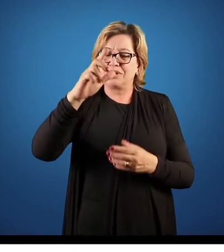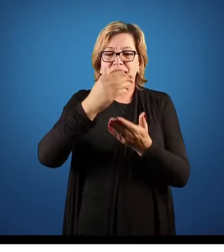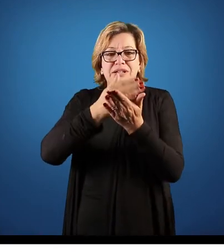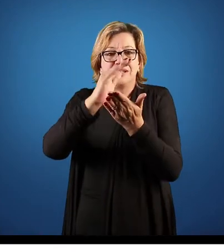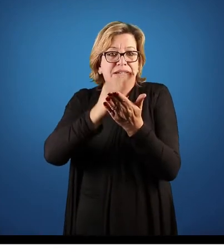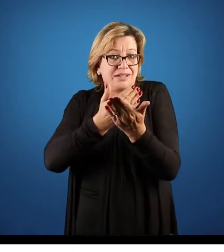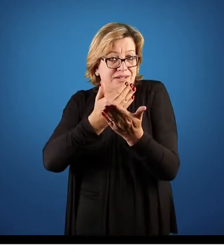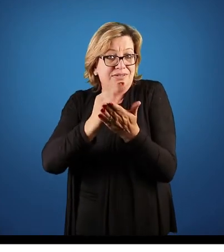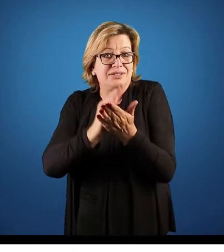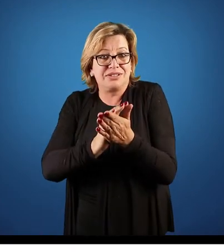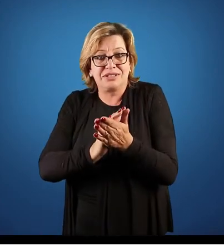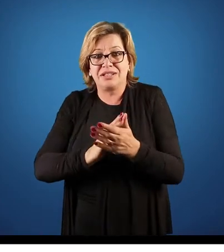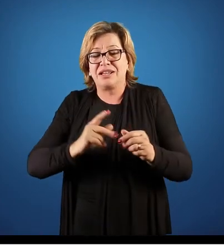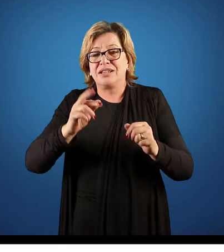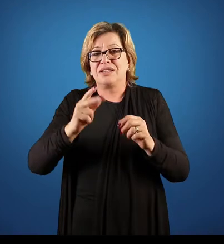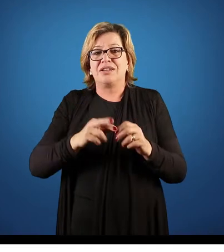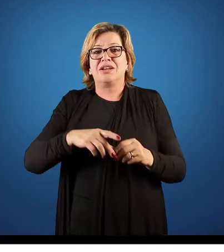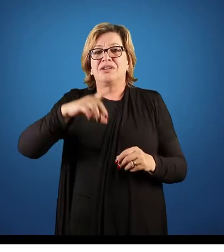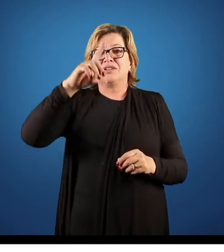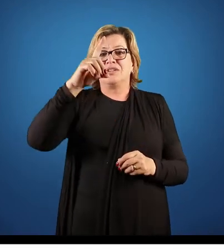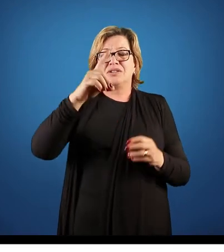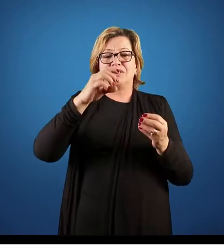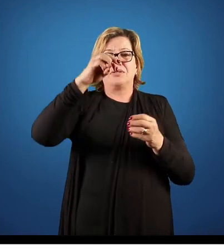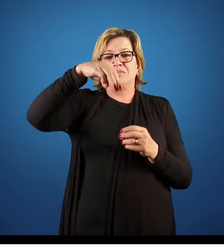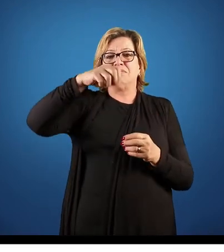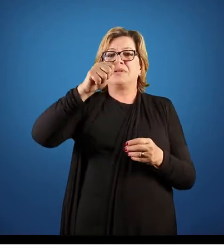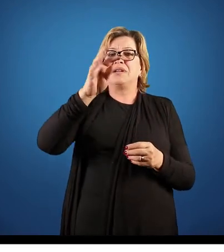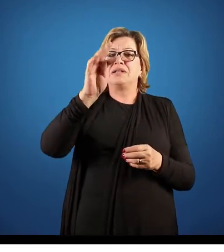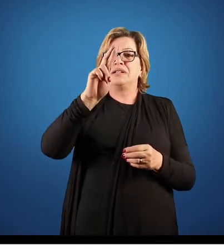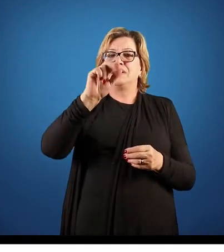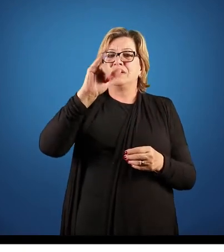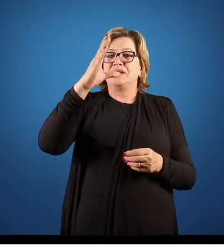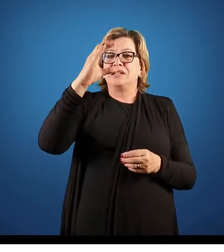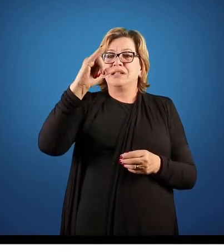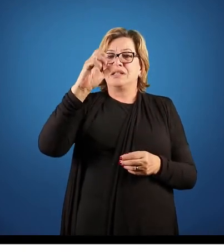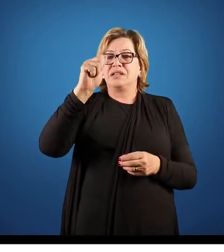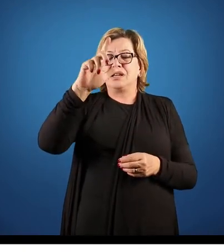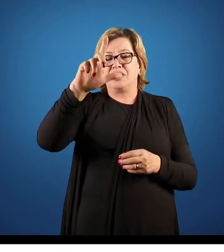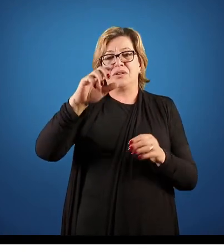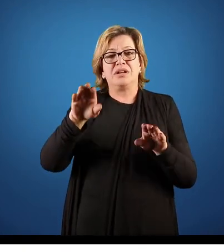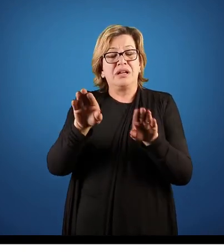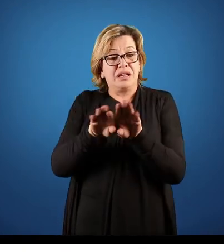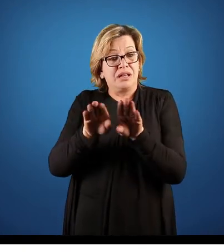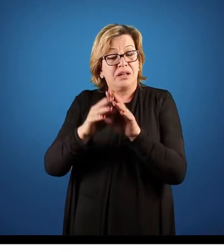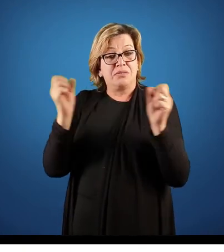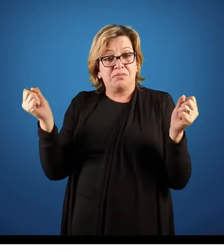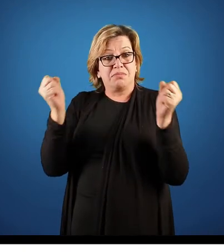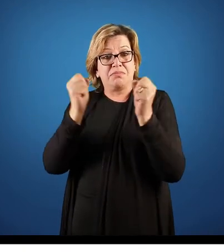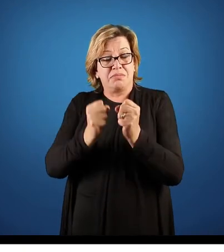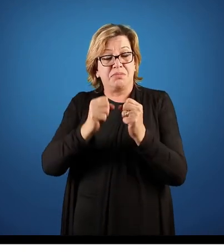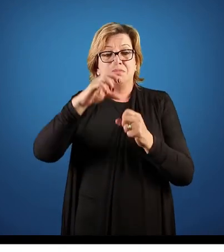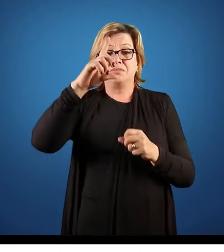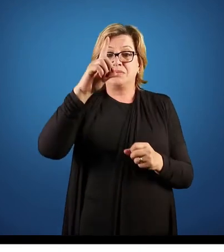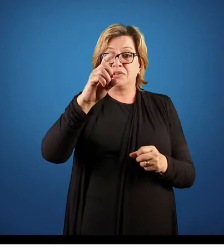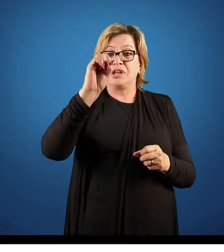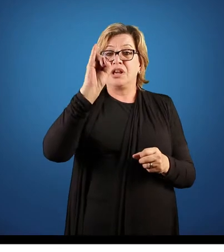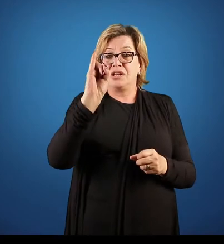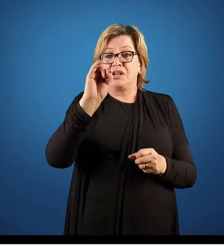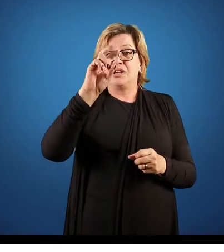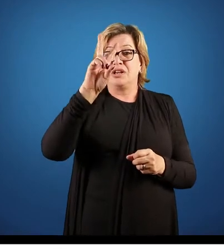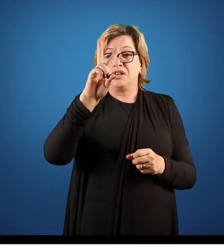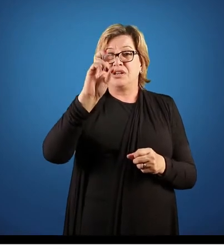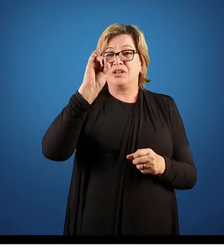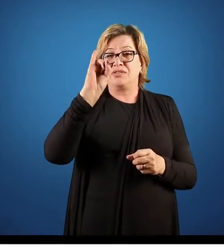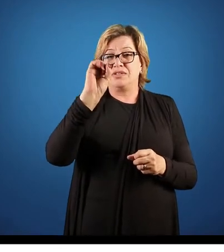né diagrama matricial que nós temos eu posso ser divisional posso fazer por cada setor da minha empresa como voltar trabalhando